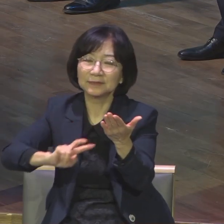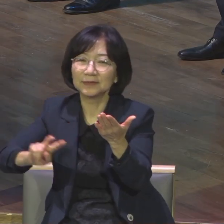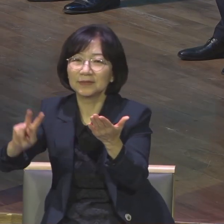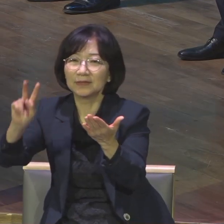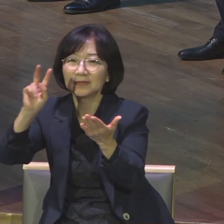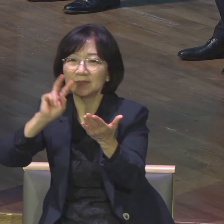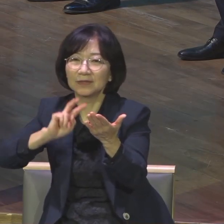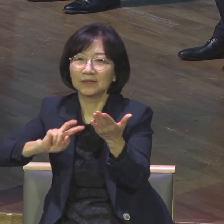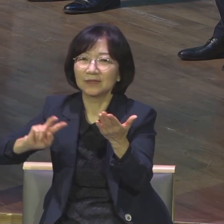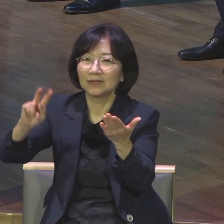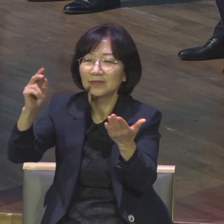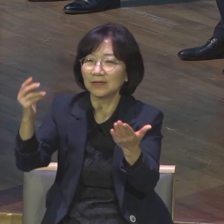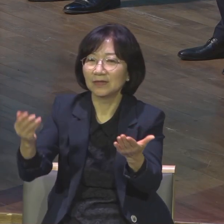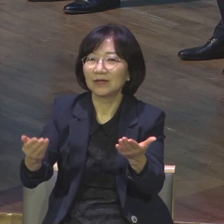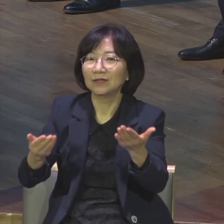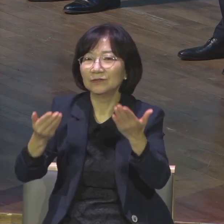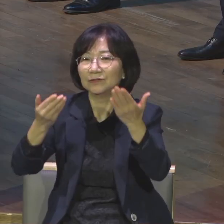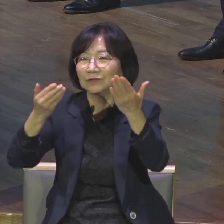찬양하며